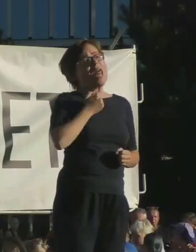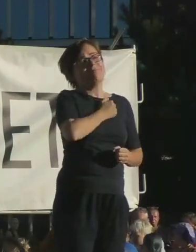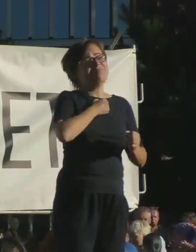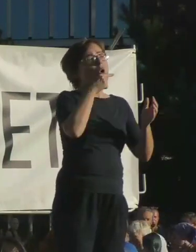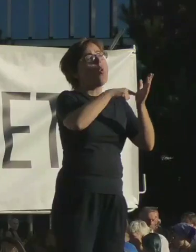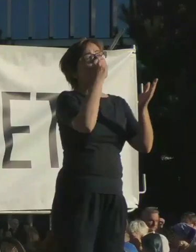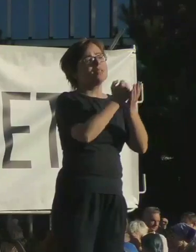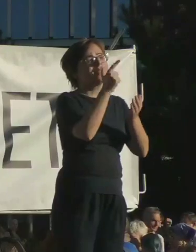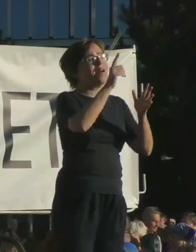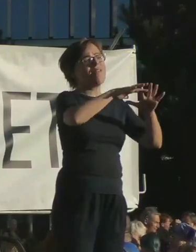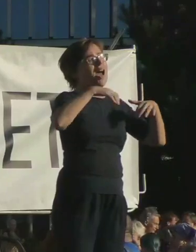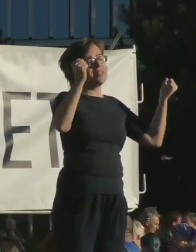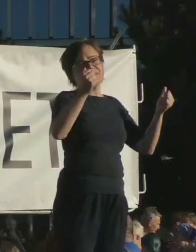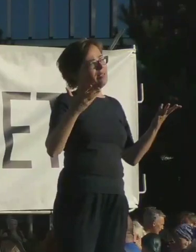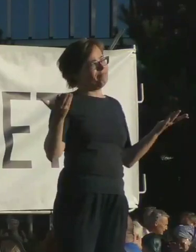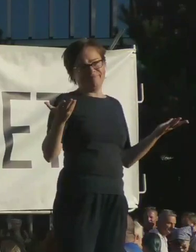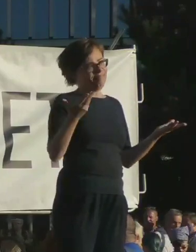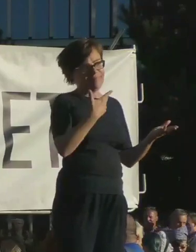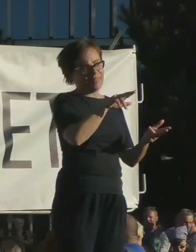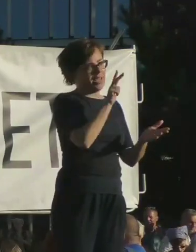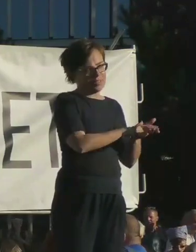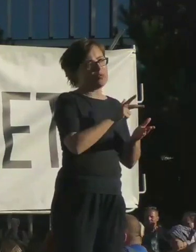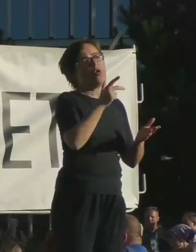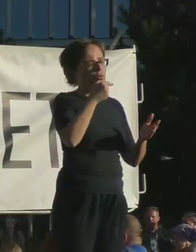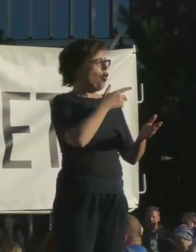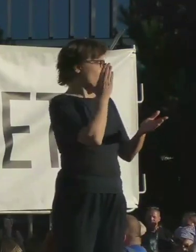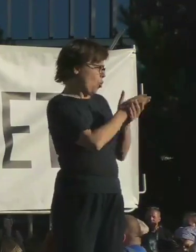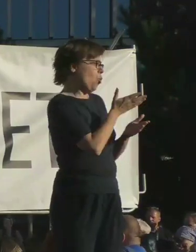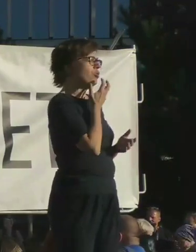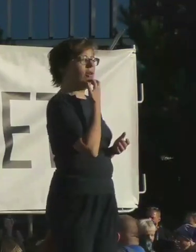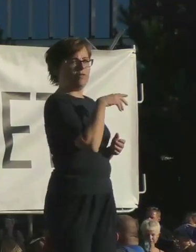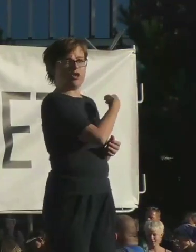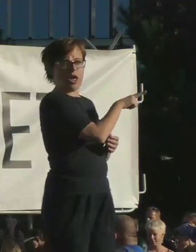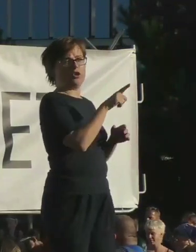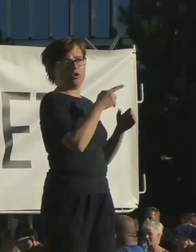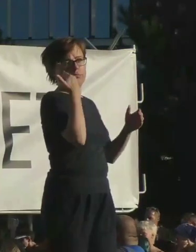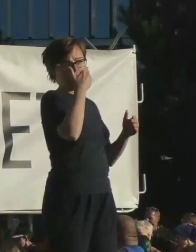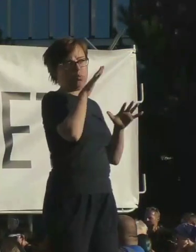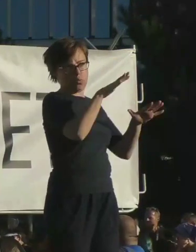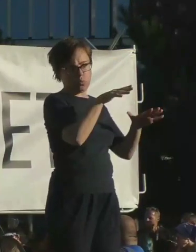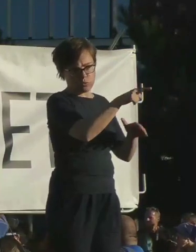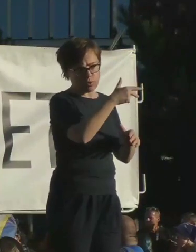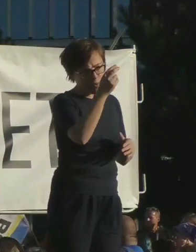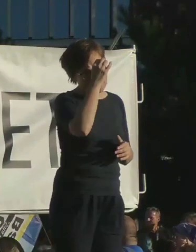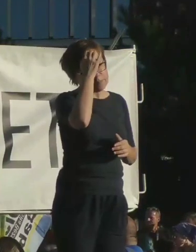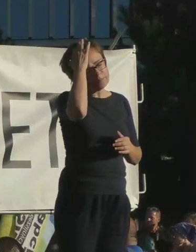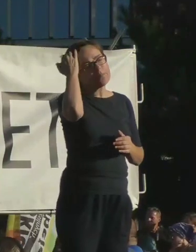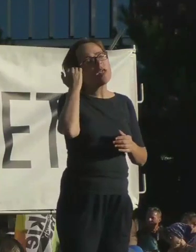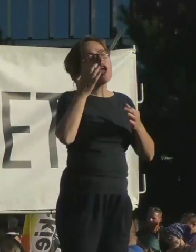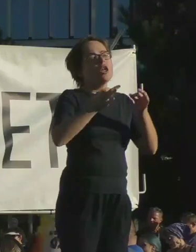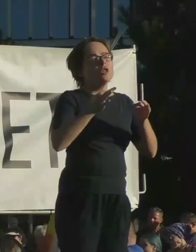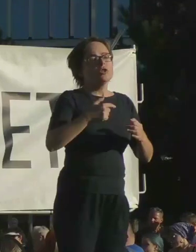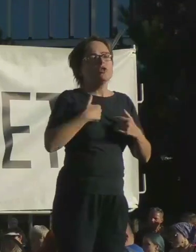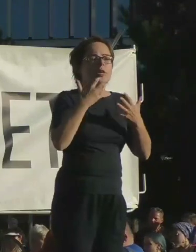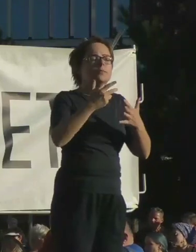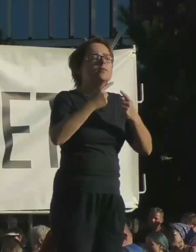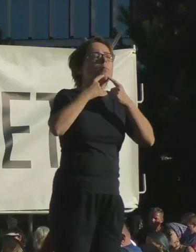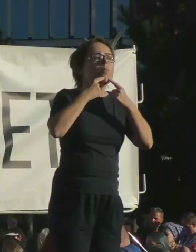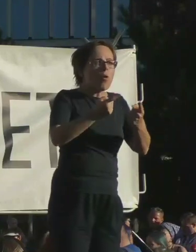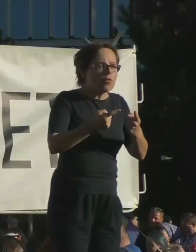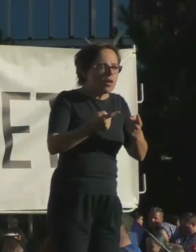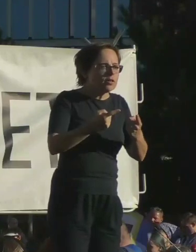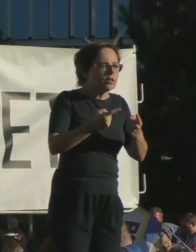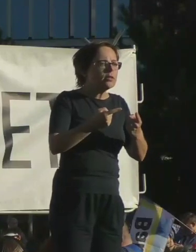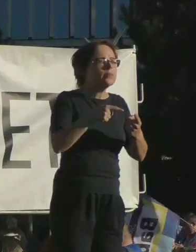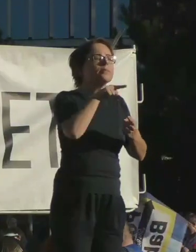ustawa nie przeszła, ale nie o tym dzisiaj. Było już o tym bardzo dużo powiedziane. Dzisiaj chciałam wam powiedzieć o tym, co padało